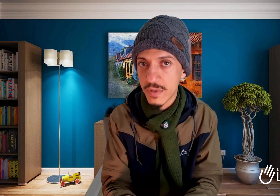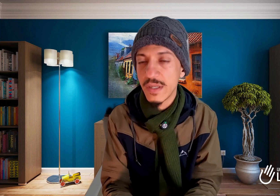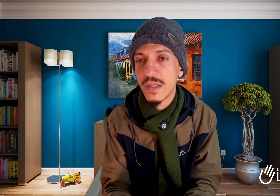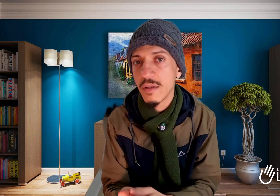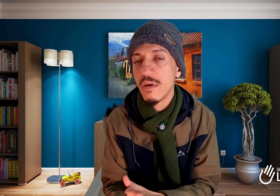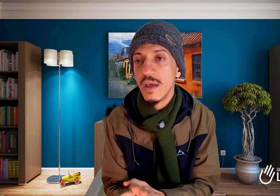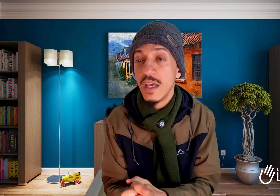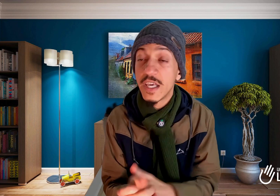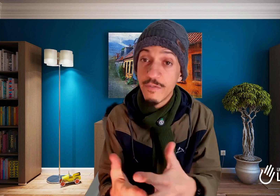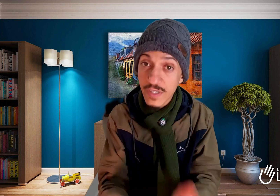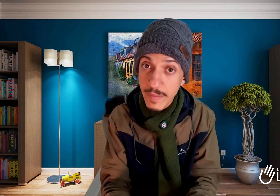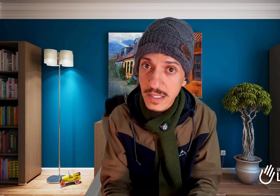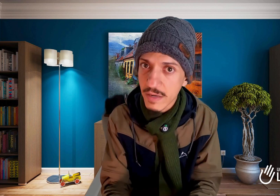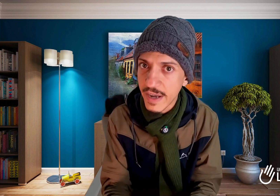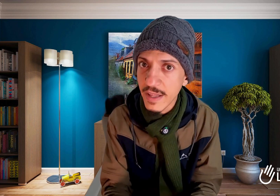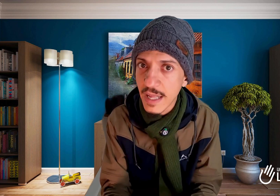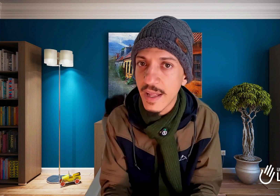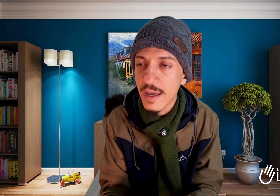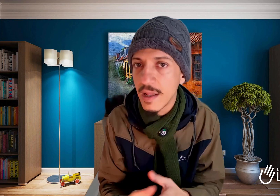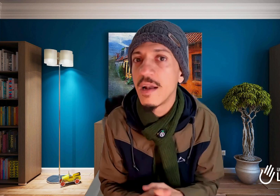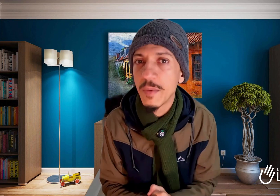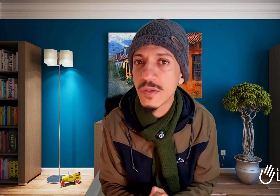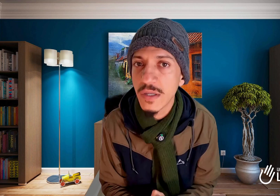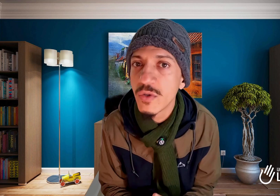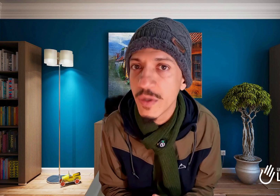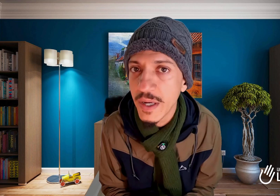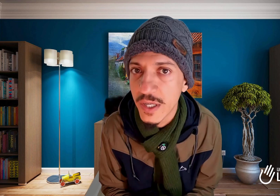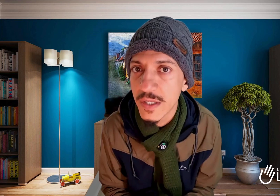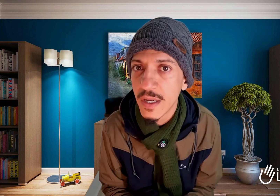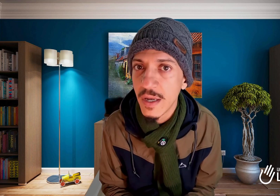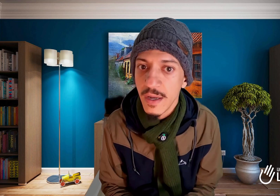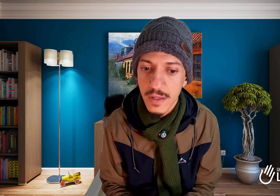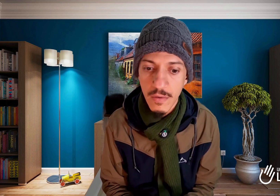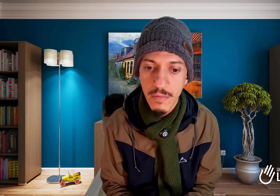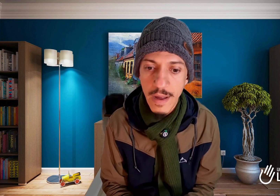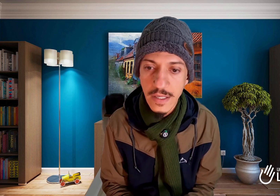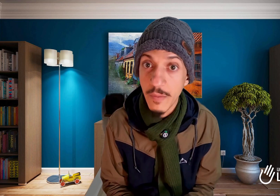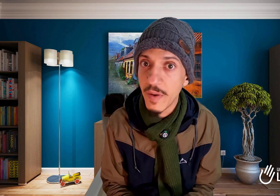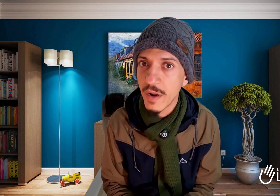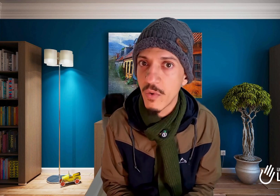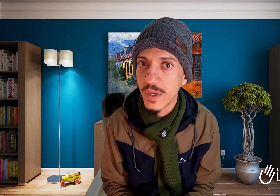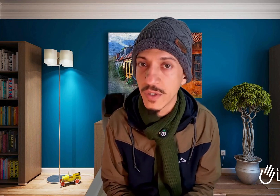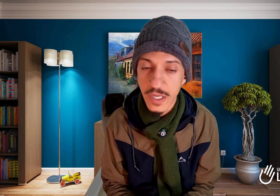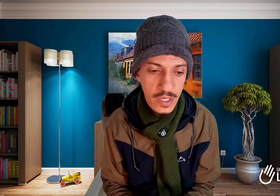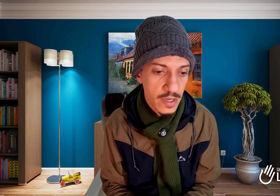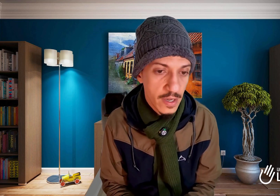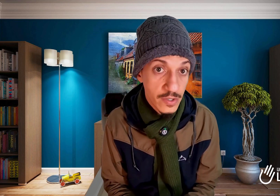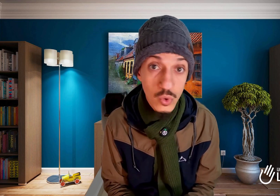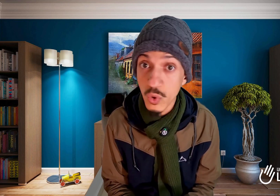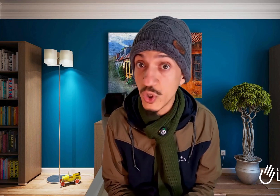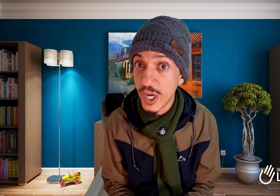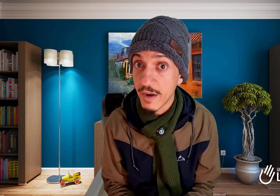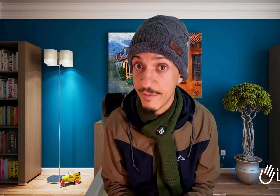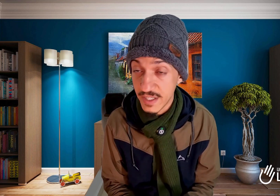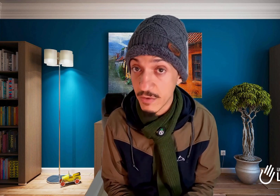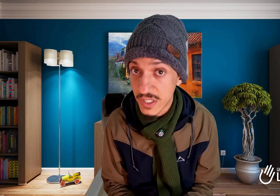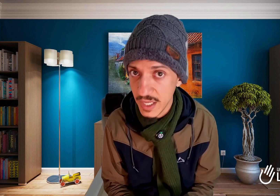acontecendo e que você mesmo já vai entender que aquilo ali é uma situação de emergência. Então, essa é a primeira coisa. Ou seja, se o surdo chega fazendo assim,